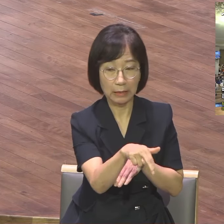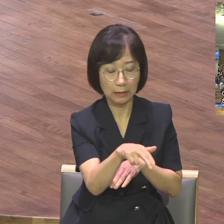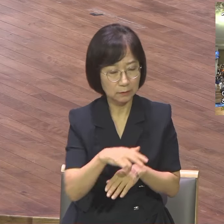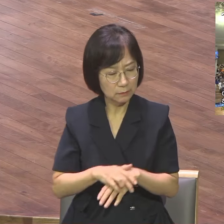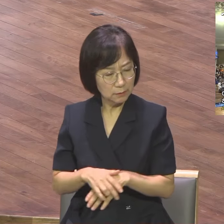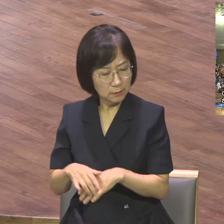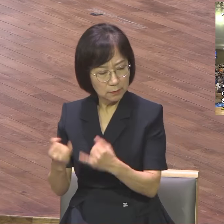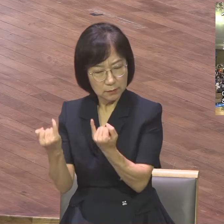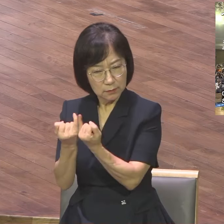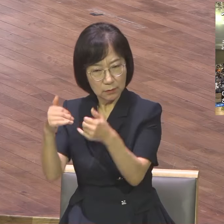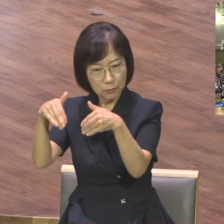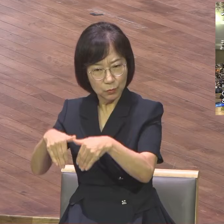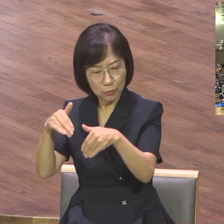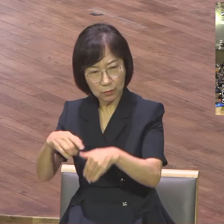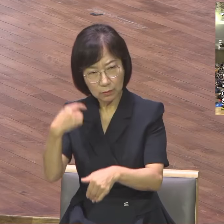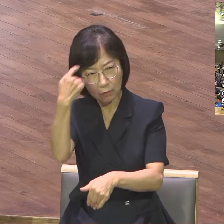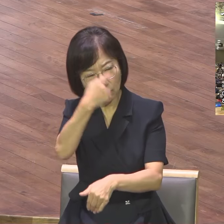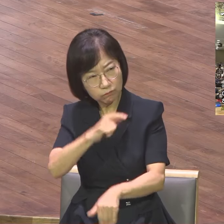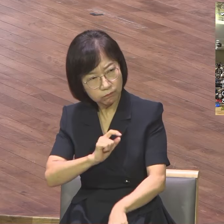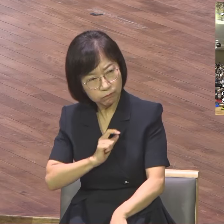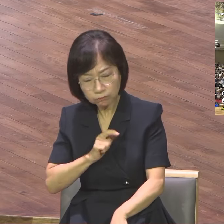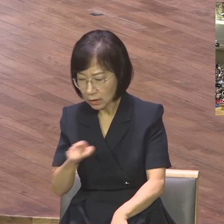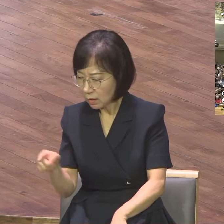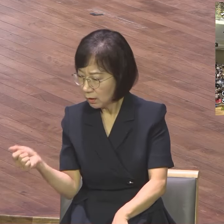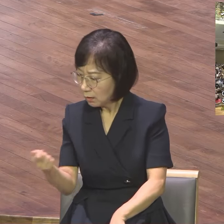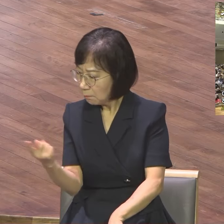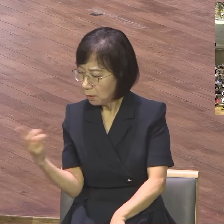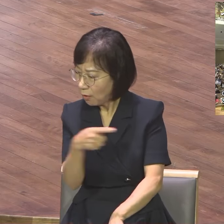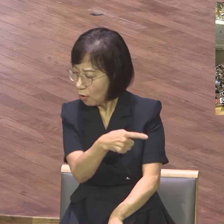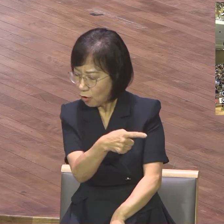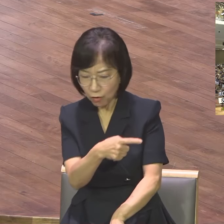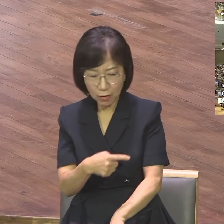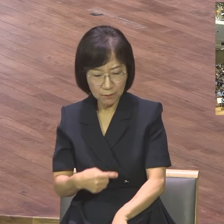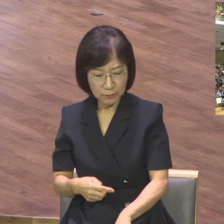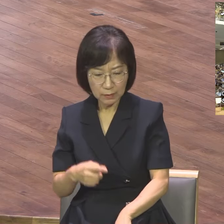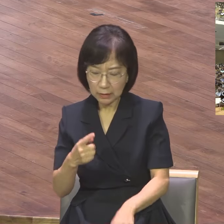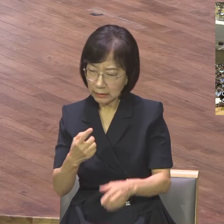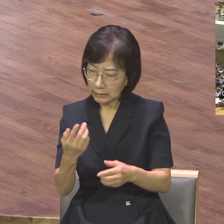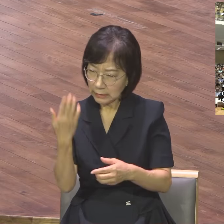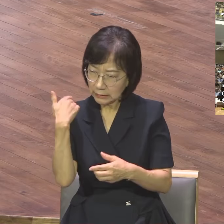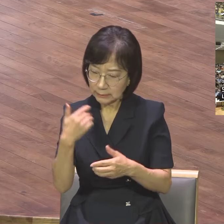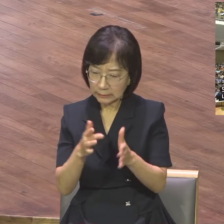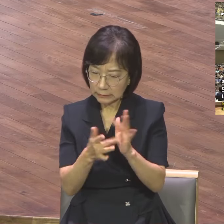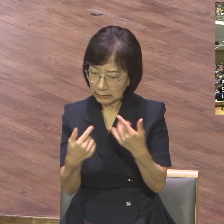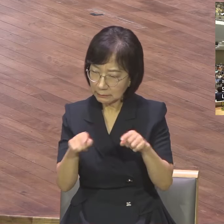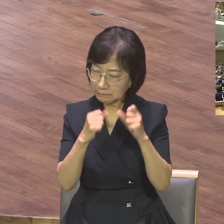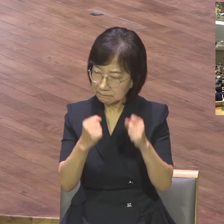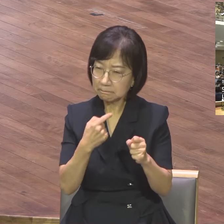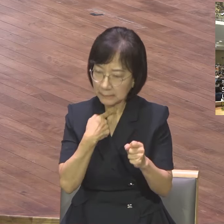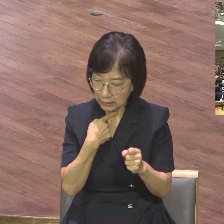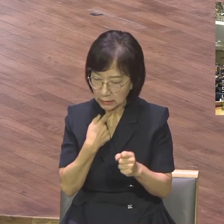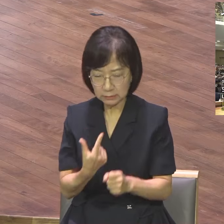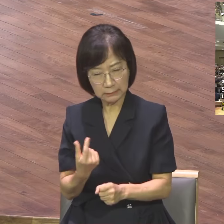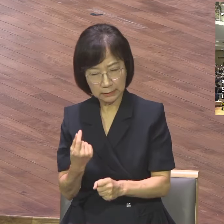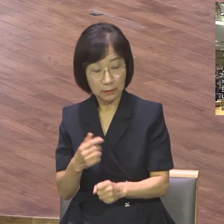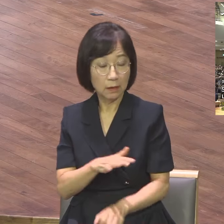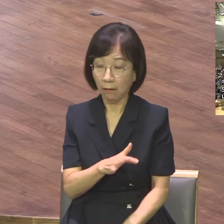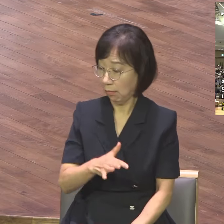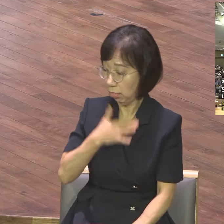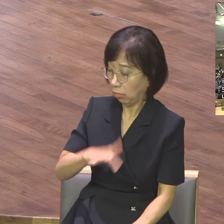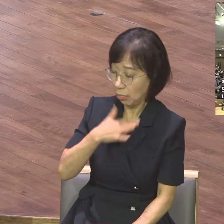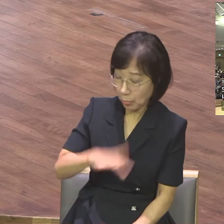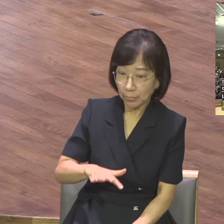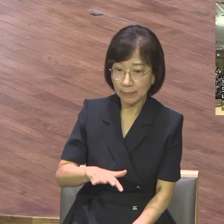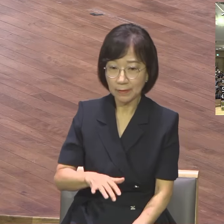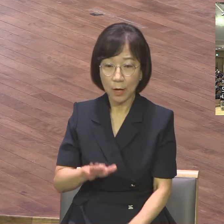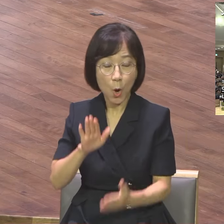앞들로 나갈새 여종이 그를 보고 곁에 서 있는 자들에게 다시 이르되 이 사람은 그 도당이라 하되 또 부인하더라. 조금